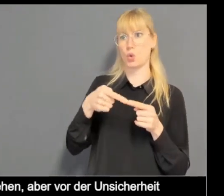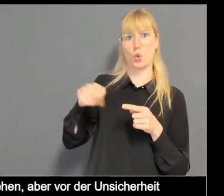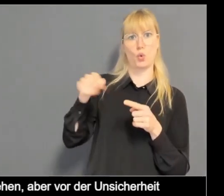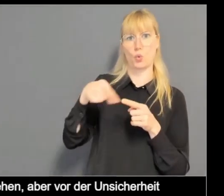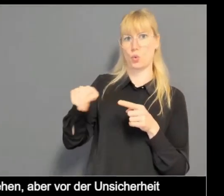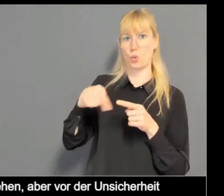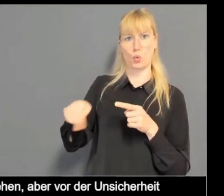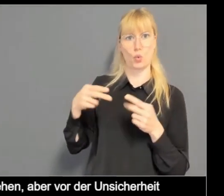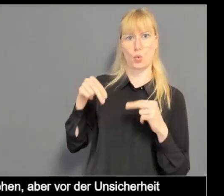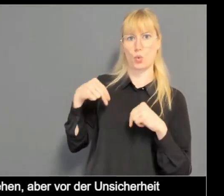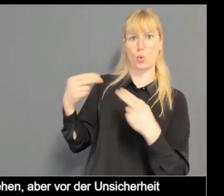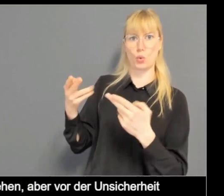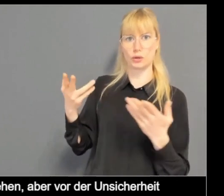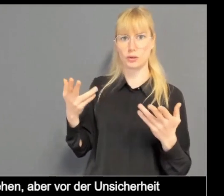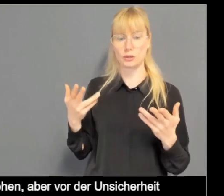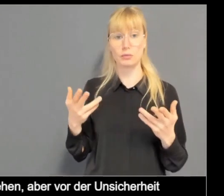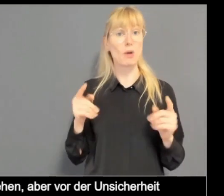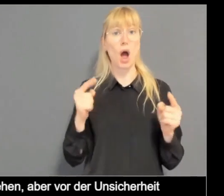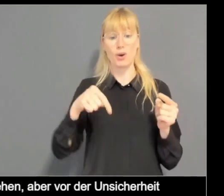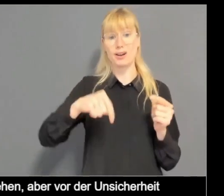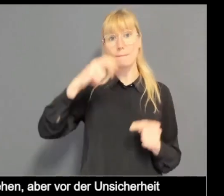nach einem Tag, wieder in Berlin zurück, weil sie es auch dürfen.